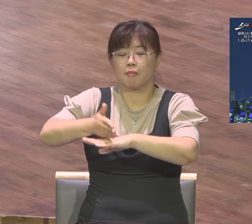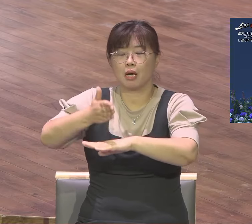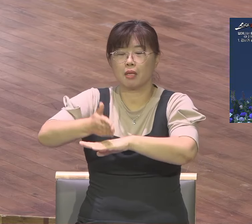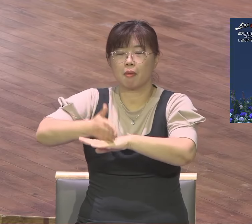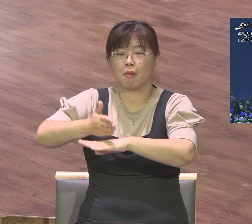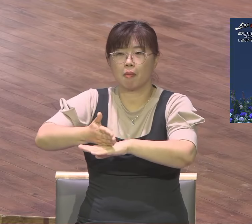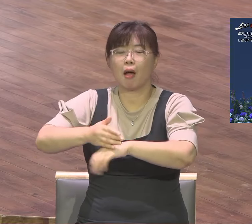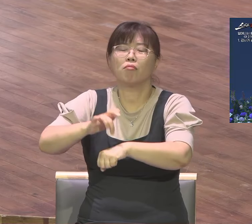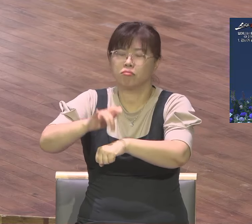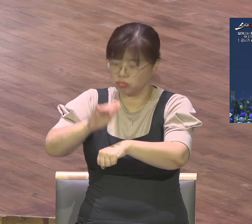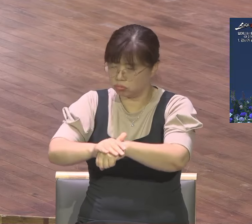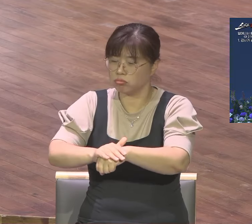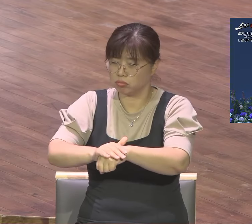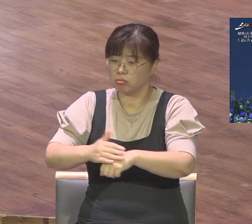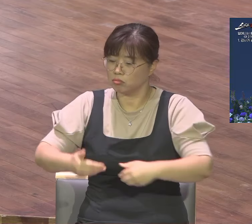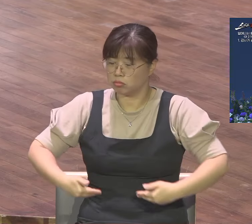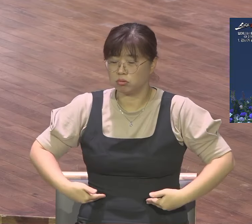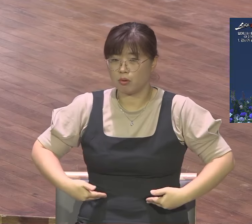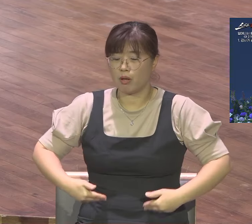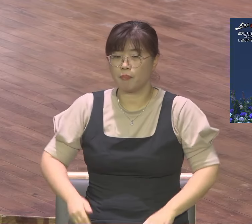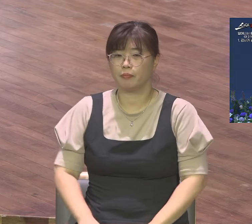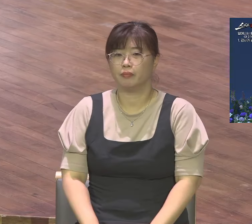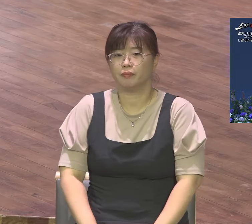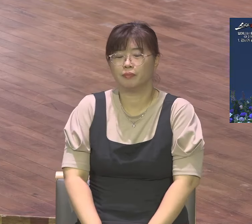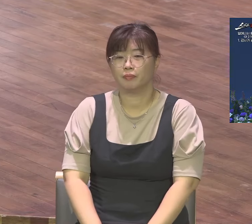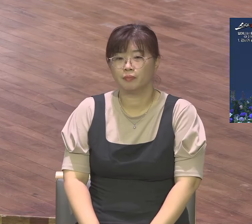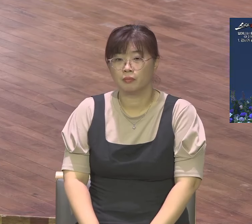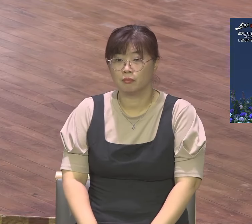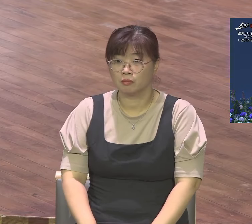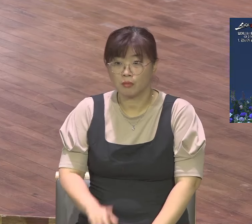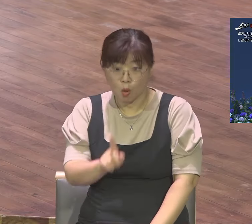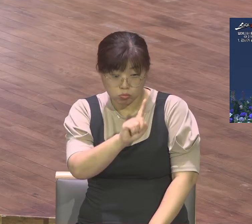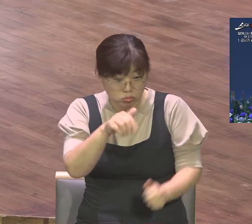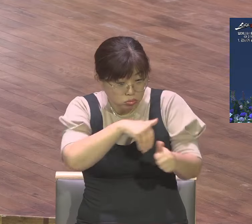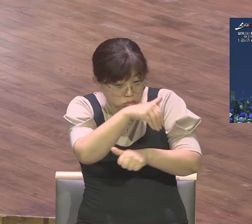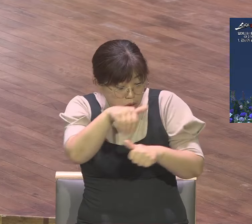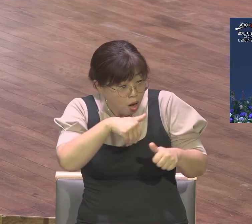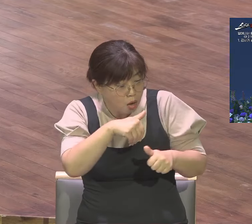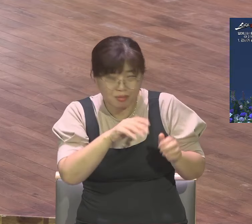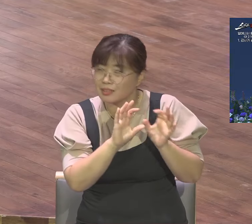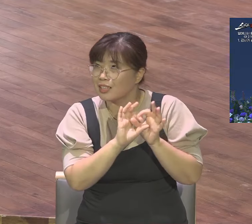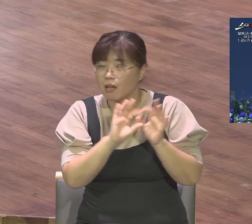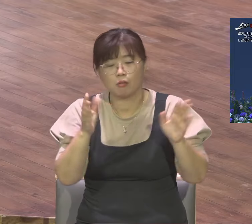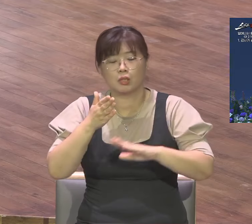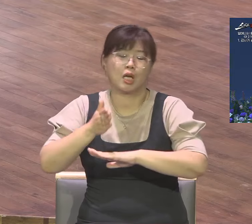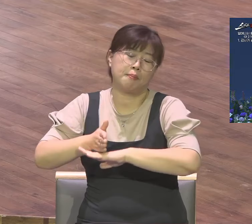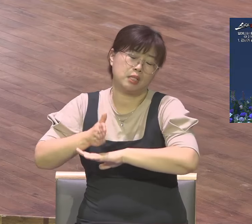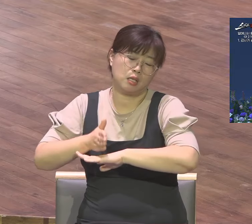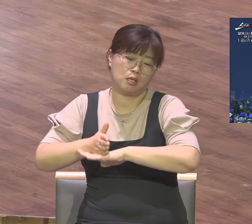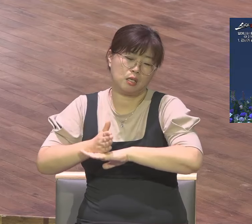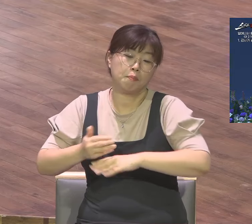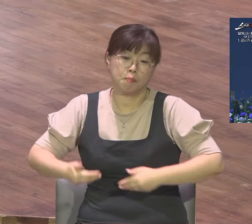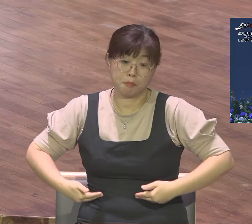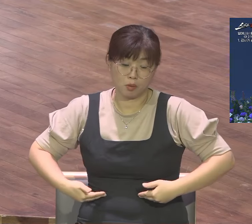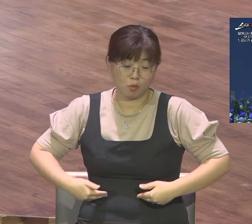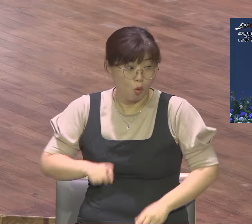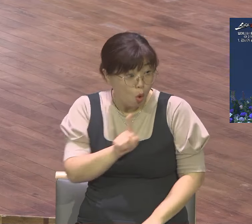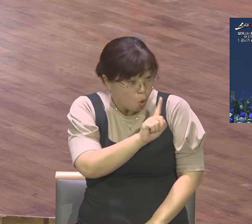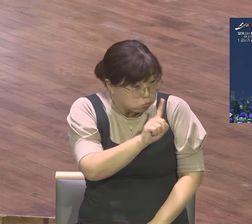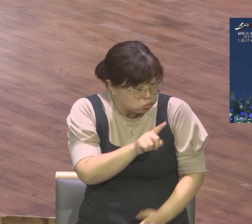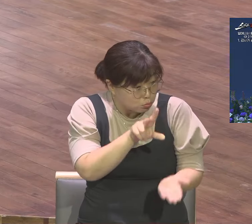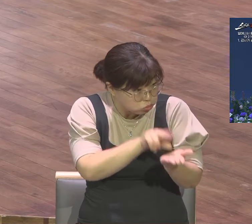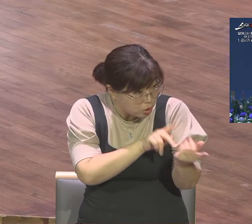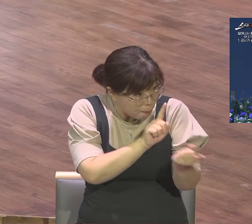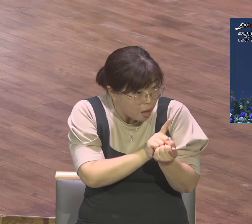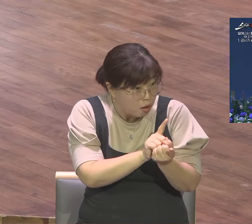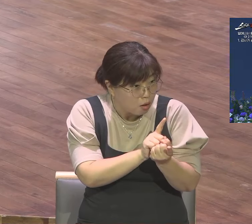감사. 우리에게 어떤 것이 주어지도 감사하면요. 감사하면요. 사탄이